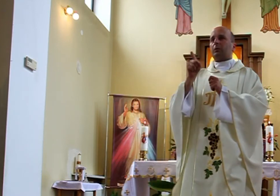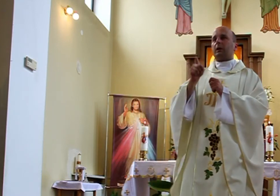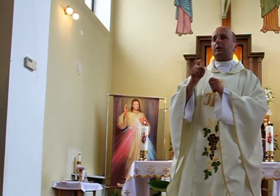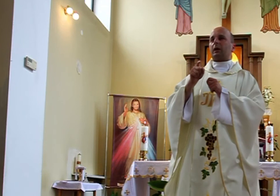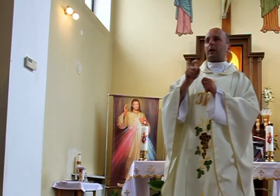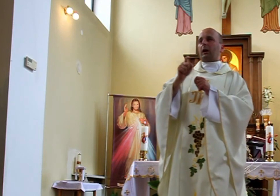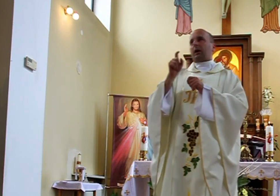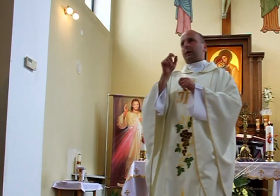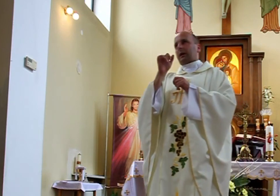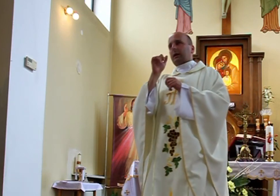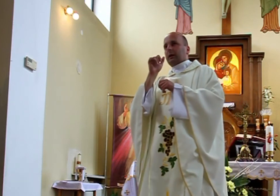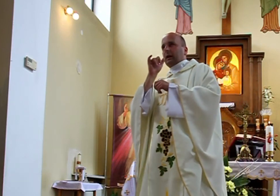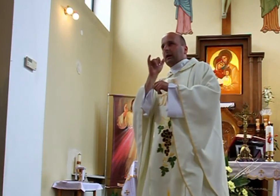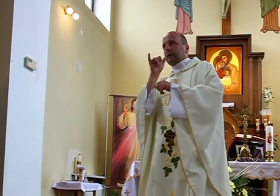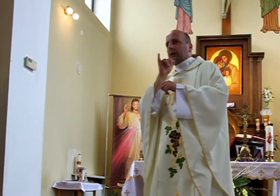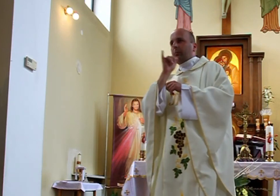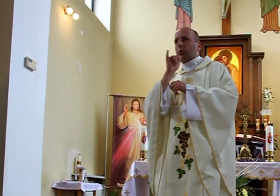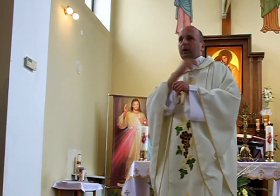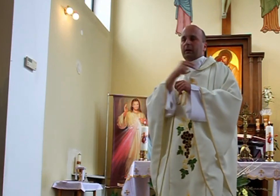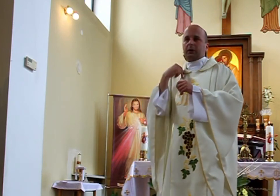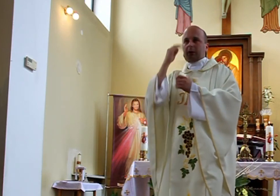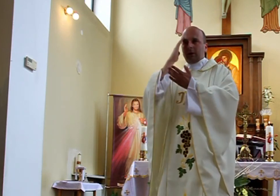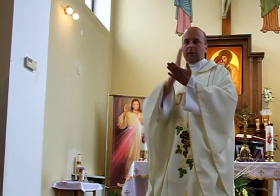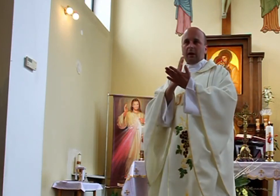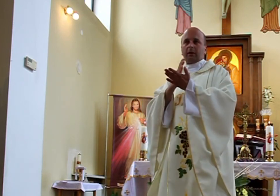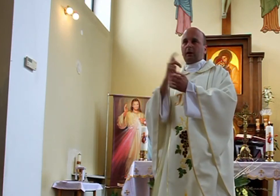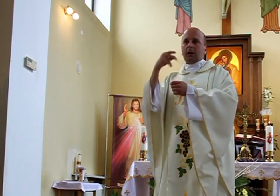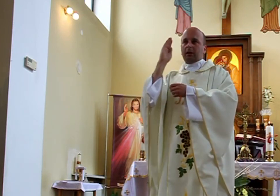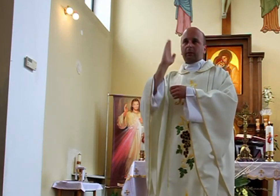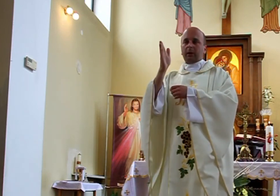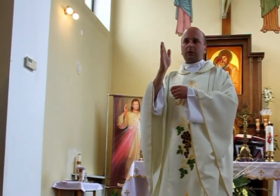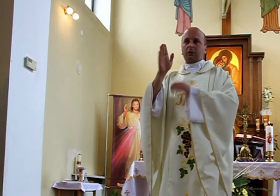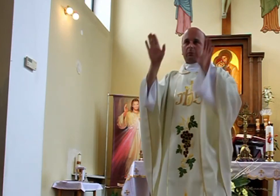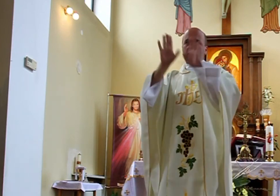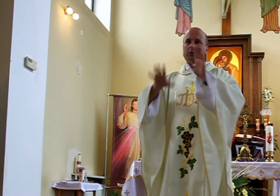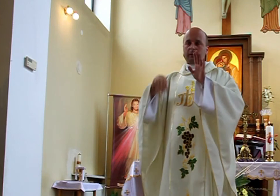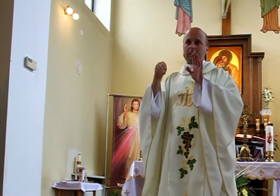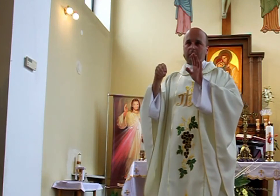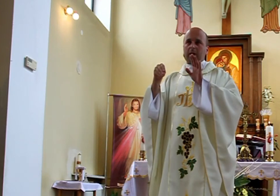będzie taka próba naszej wiary. Nie będzie mszy świętej